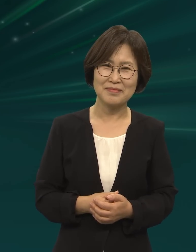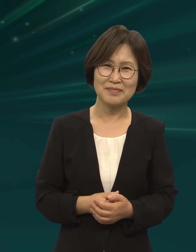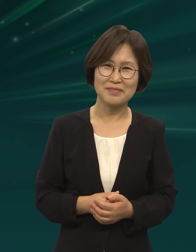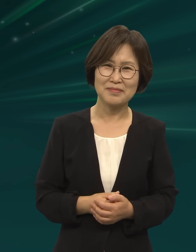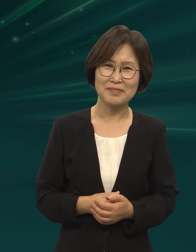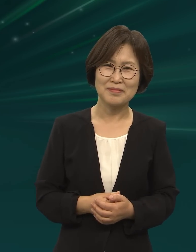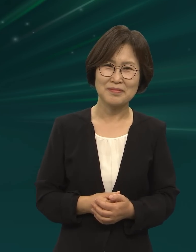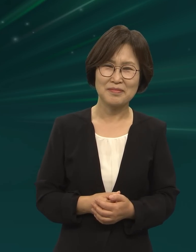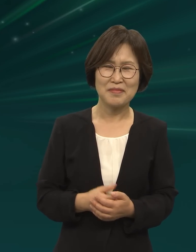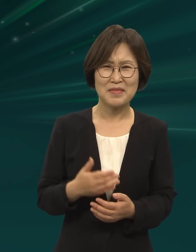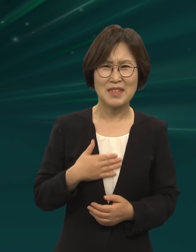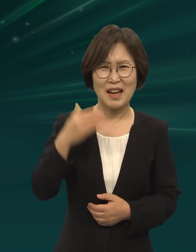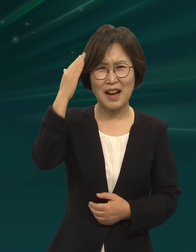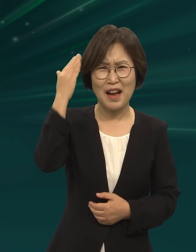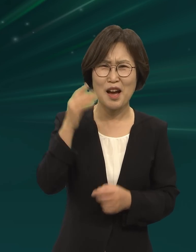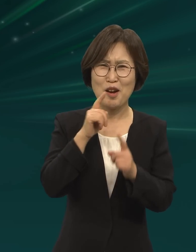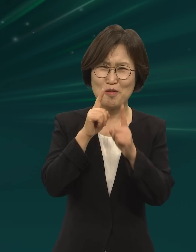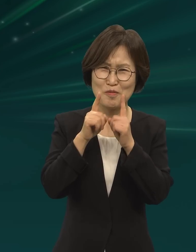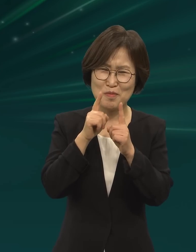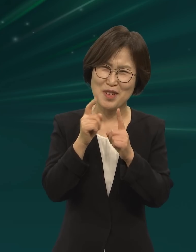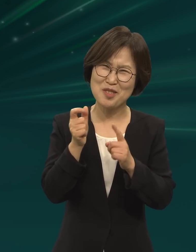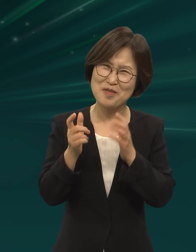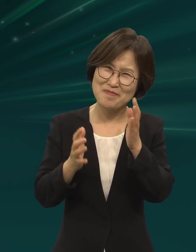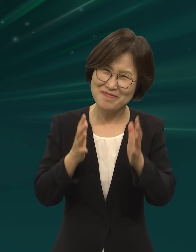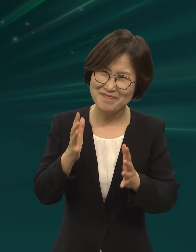이게 한국말 표현이 바로바로 나네요.